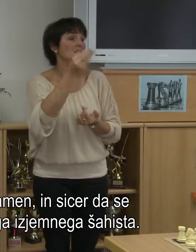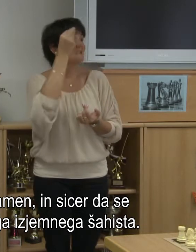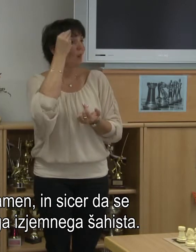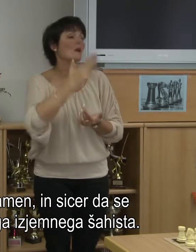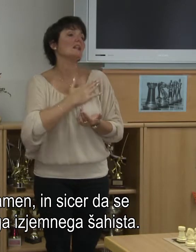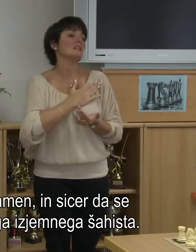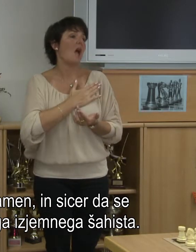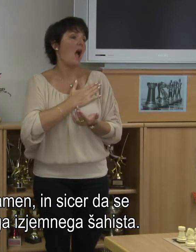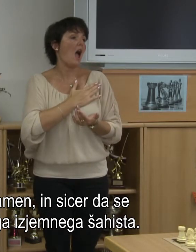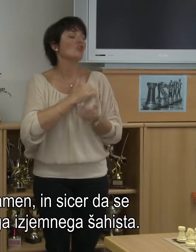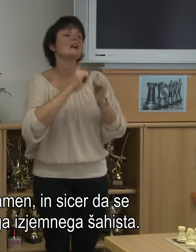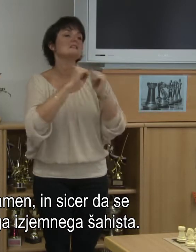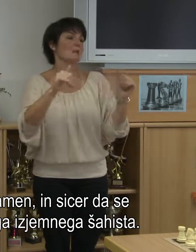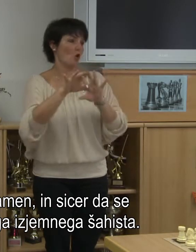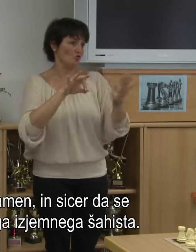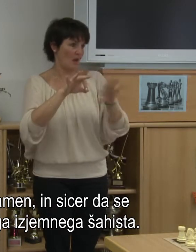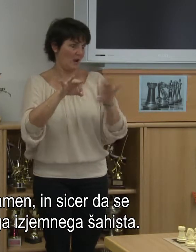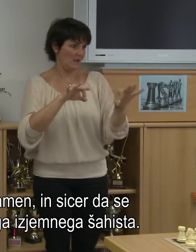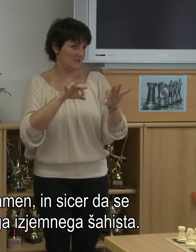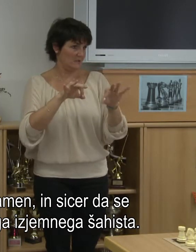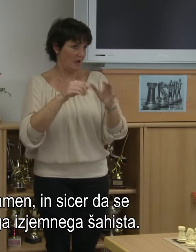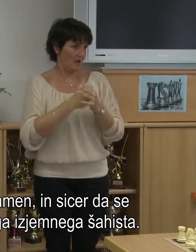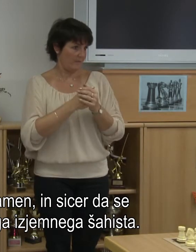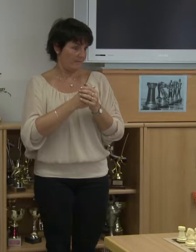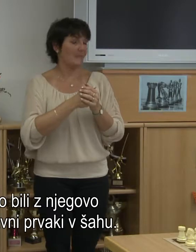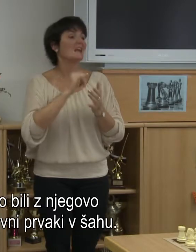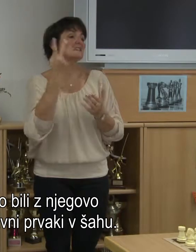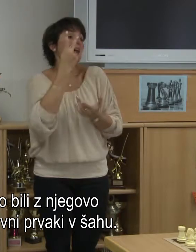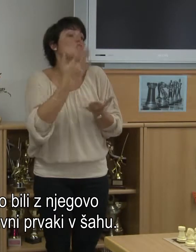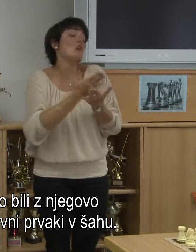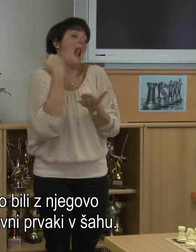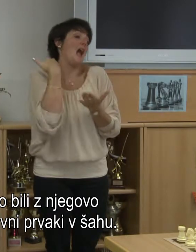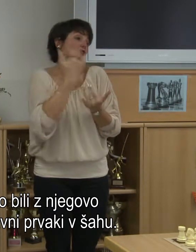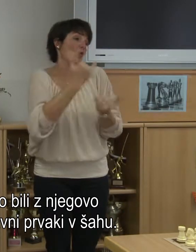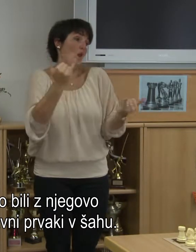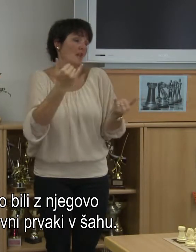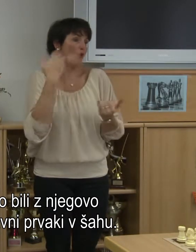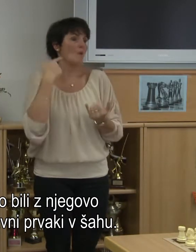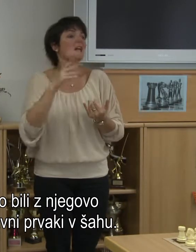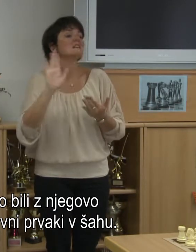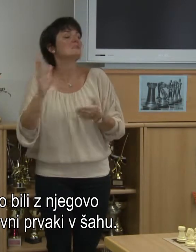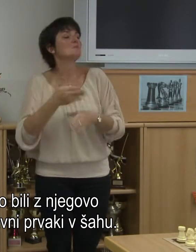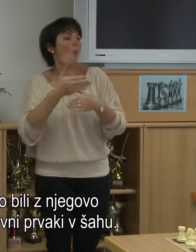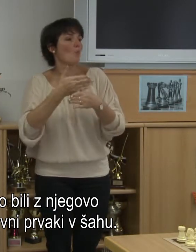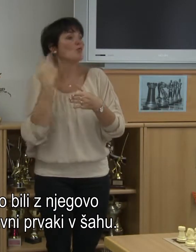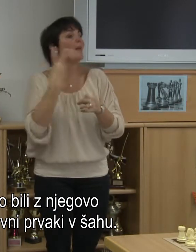našega izjemnega šahista, saj smo bili še lansko leto z njegovo pomočjo državni